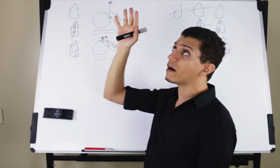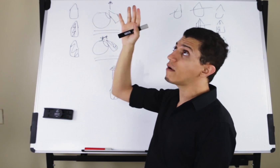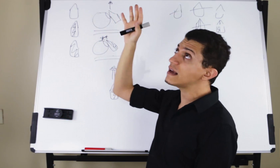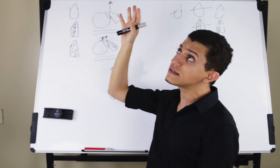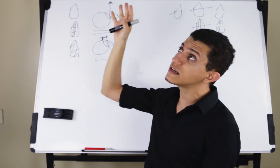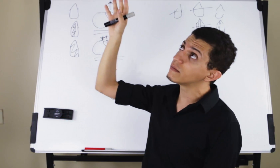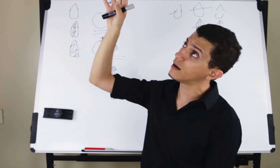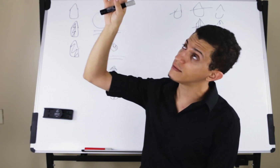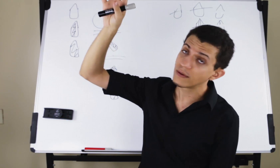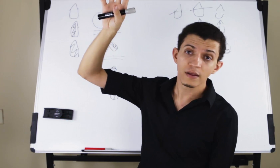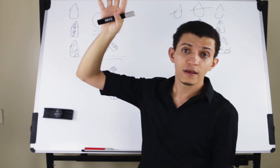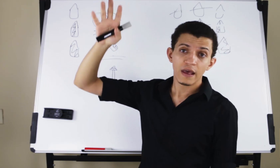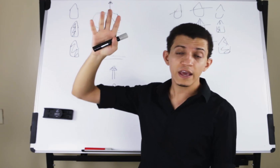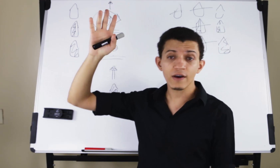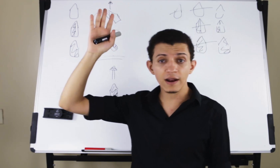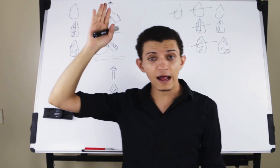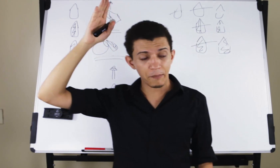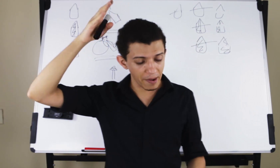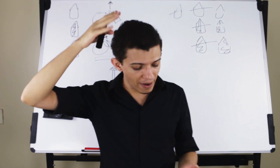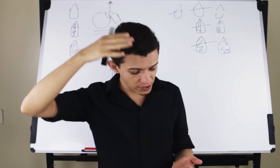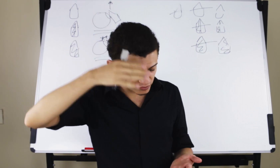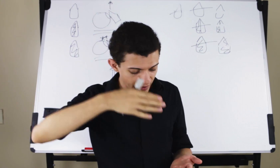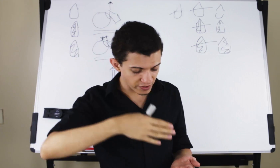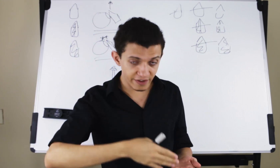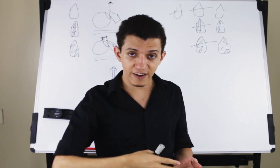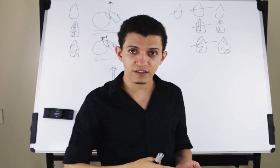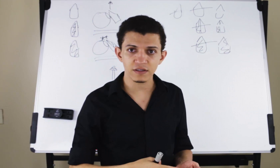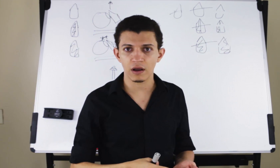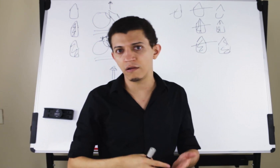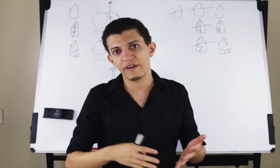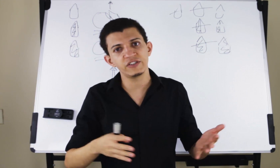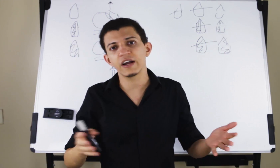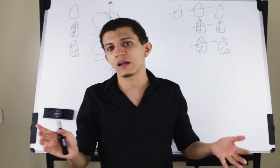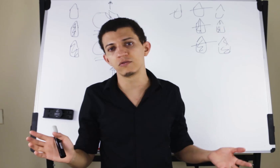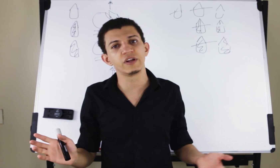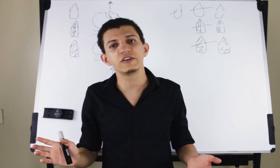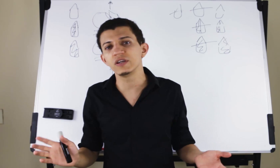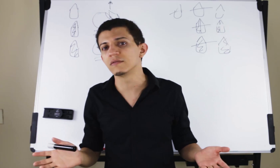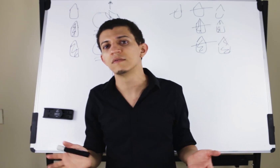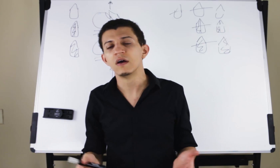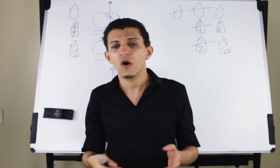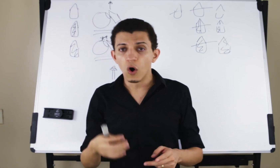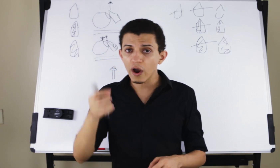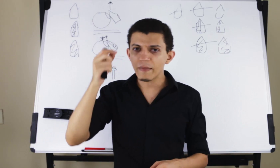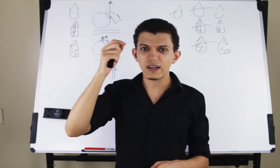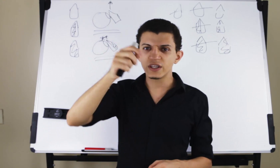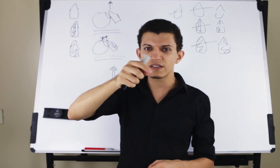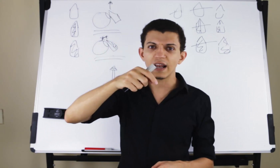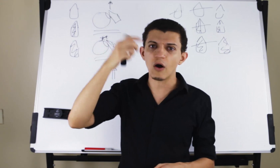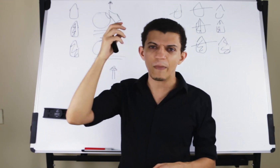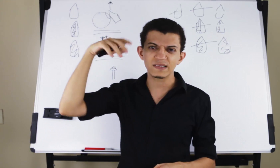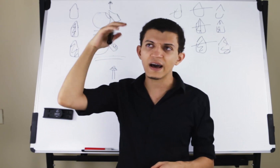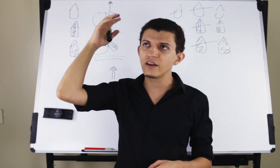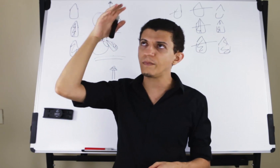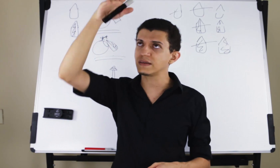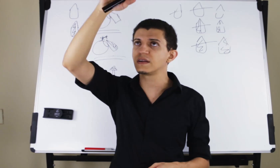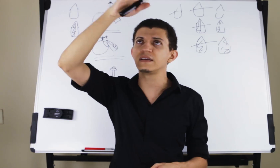lá em cima e que olha lá para baixo e vê você fazendo isso. Ele não vai enxergar tudo direitinho. Ou imagina, sei lá, um passarinho passando lá em